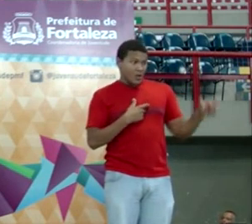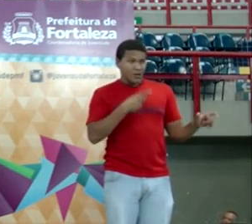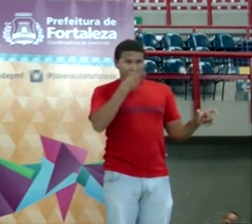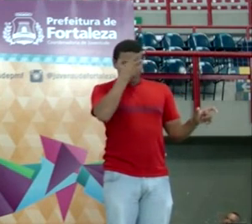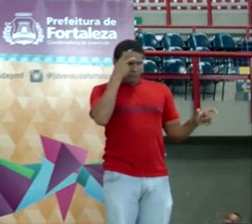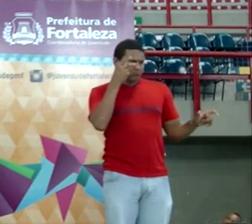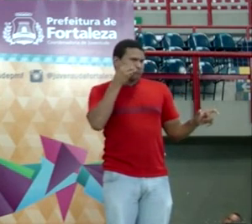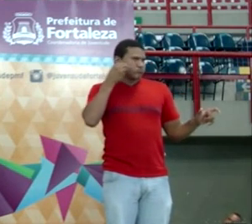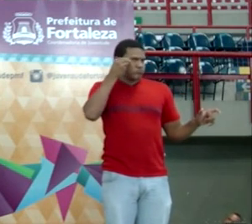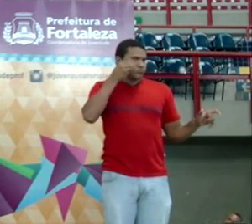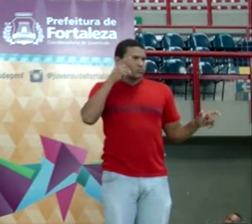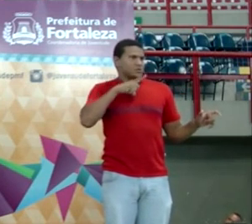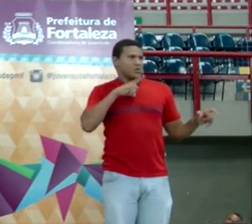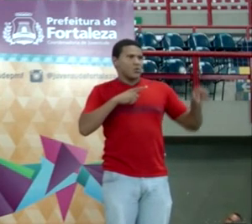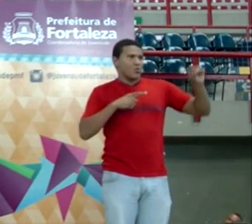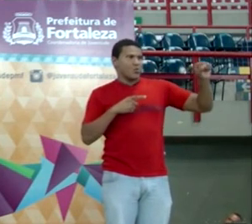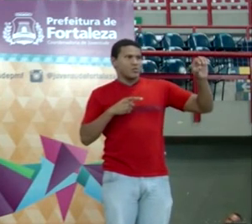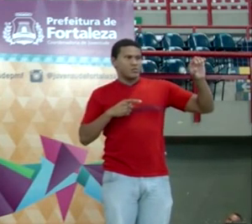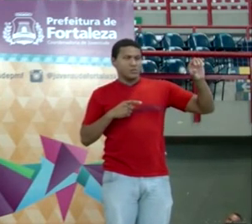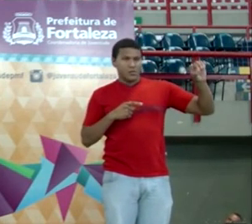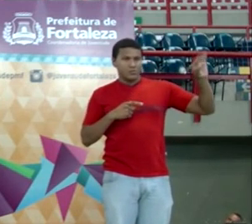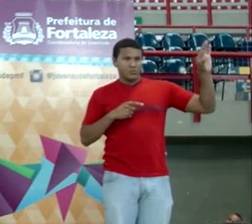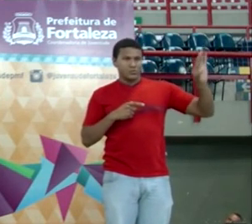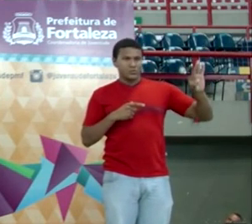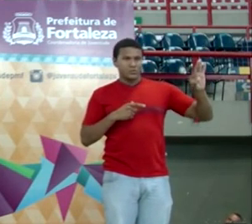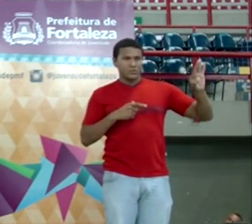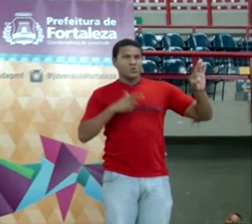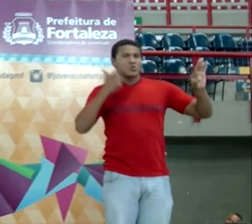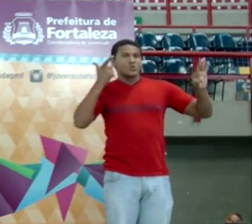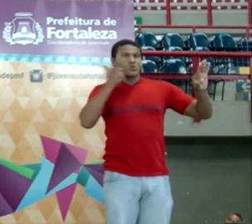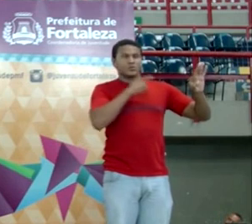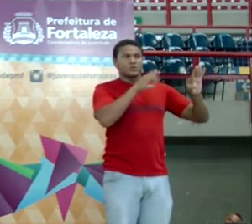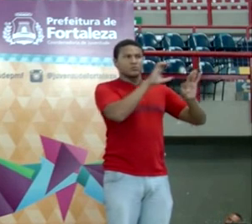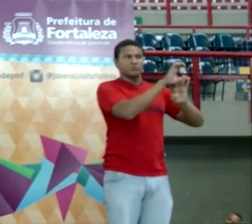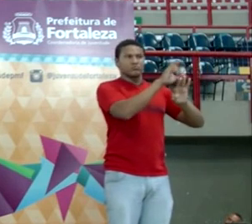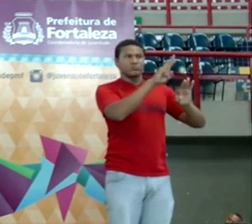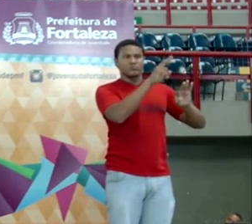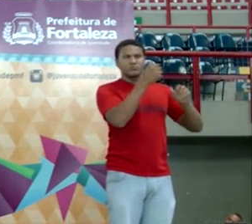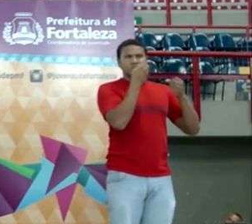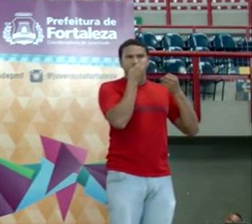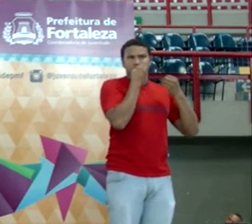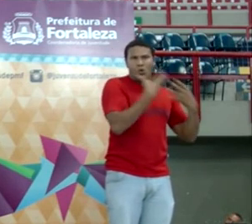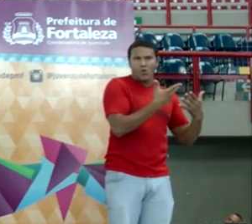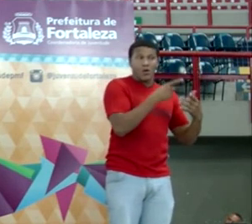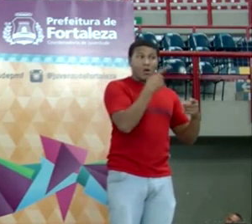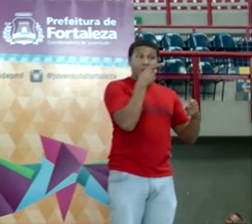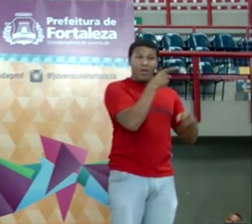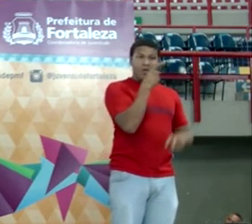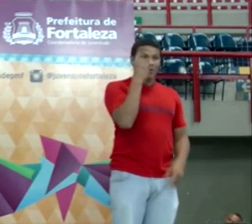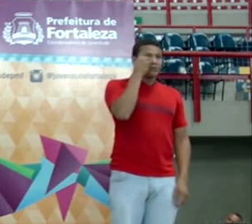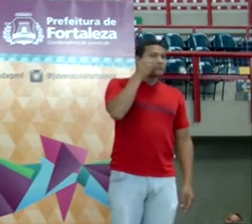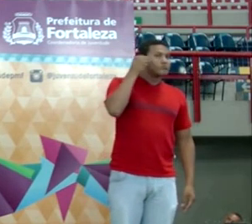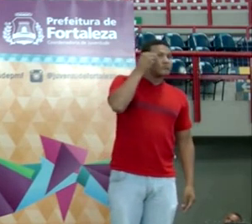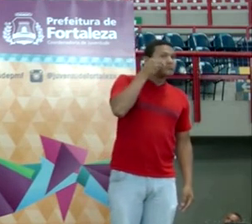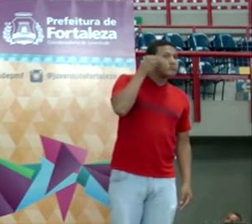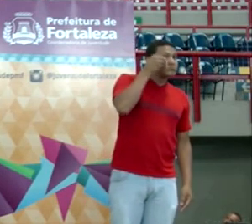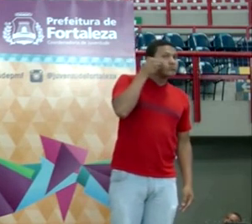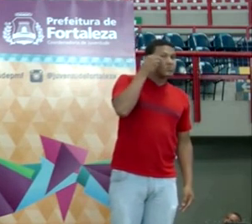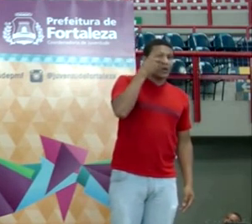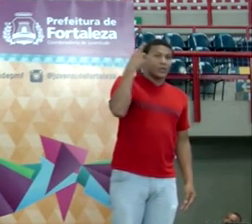80% de chance de sucesso no currículo. Então presta atenção, se ele é experiente, ele